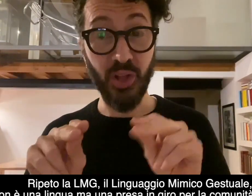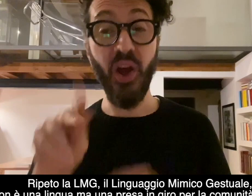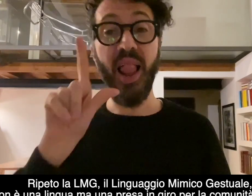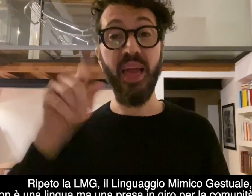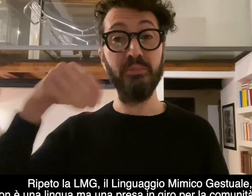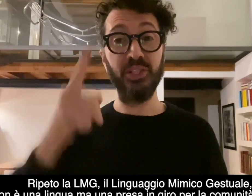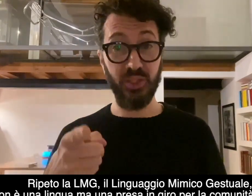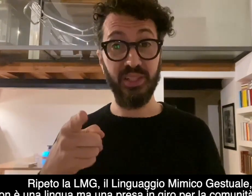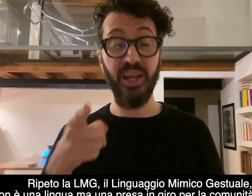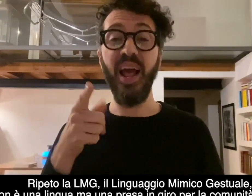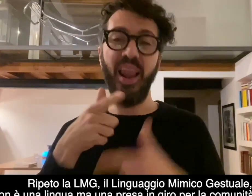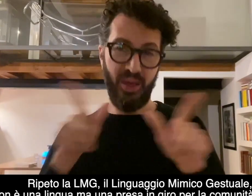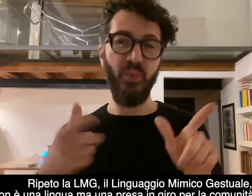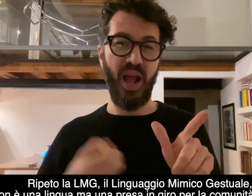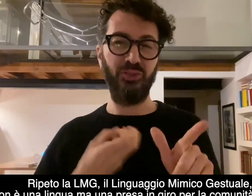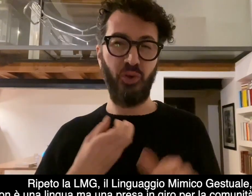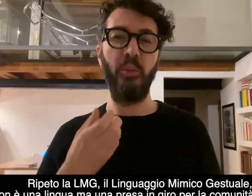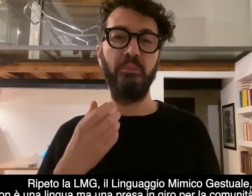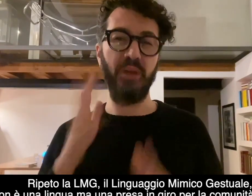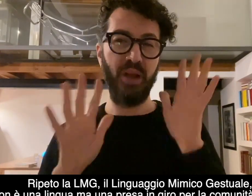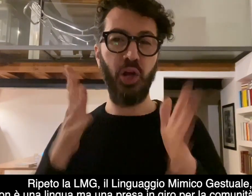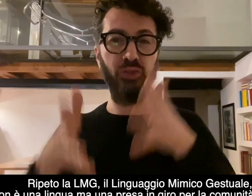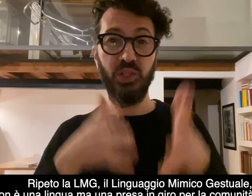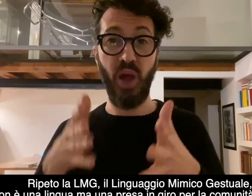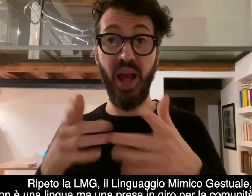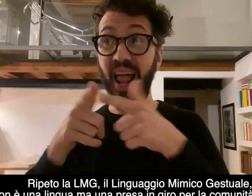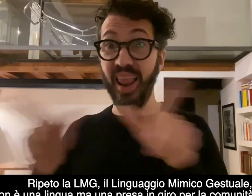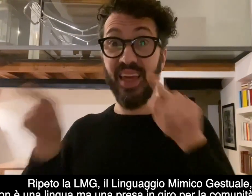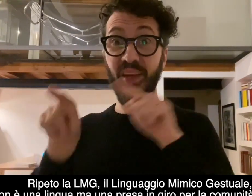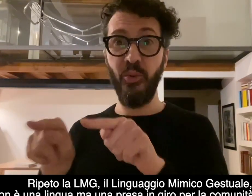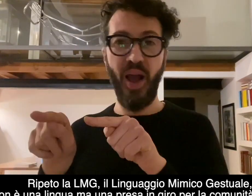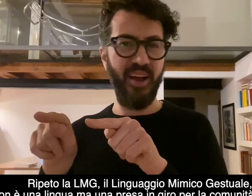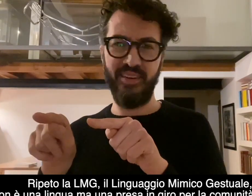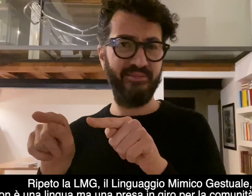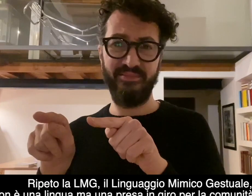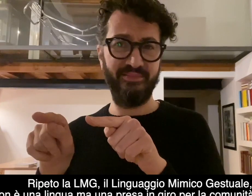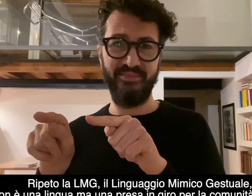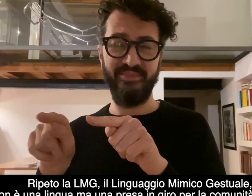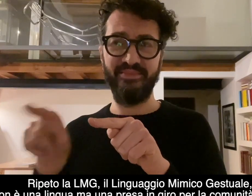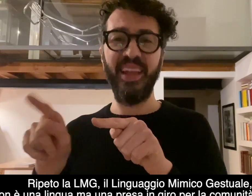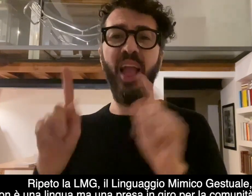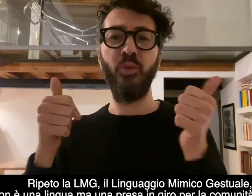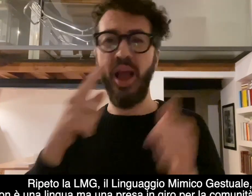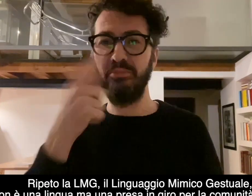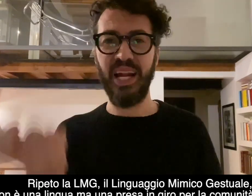democrazia ripeto la lng linguaggio mimico gestuale non è una lingua è